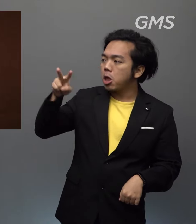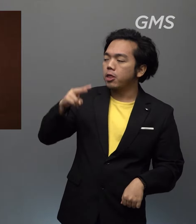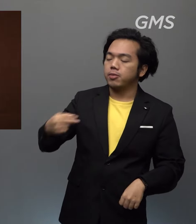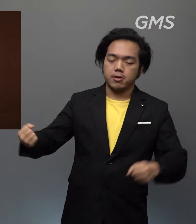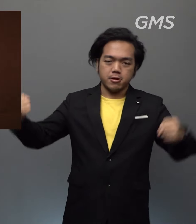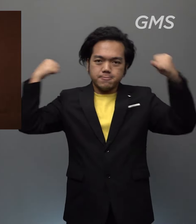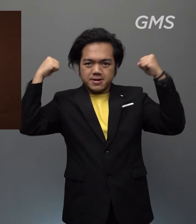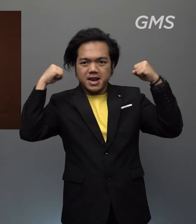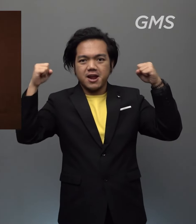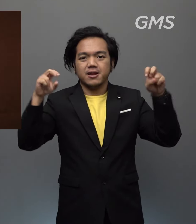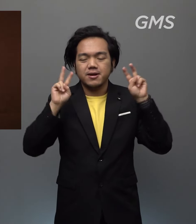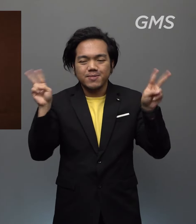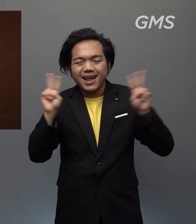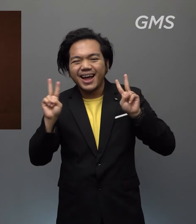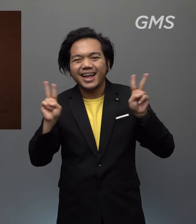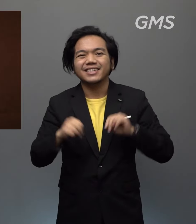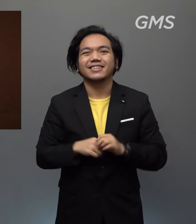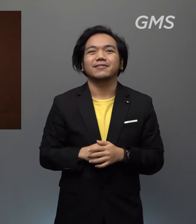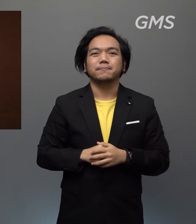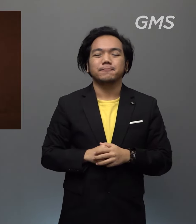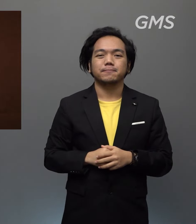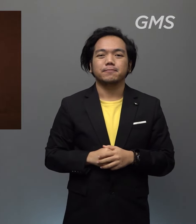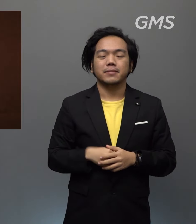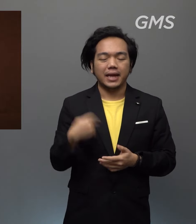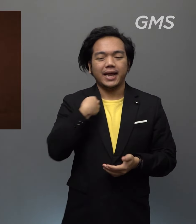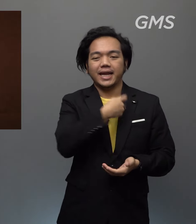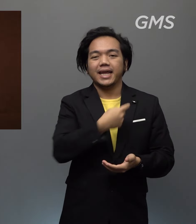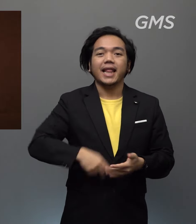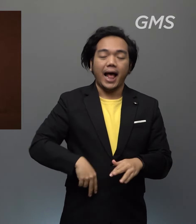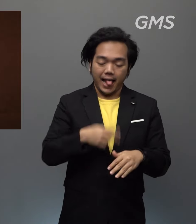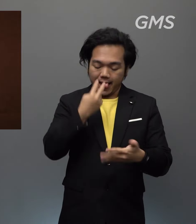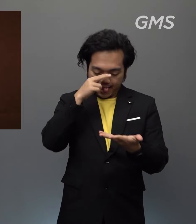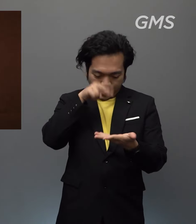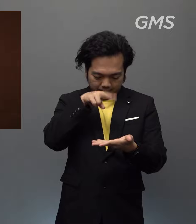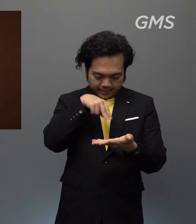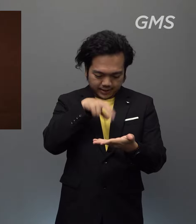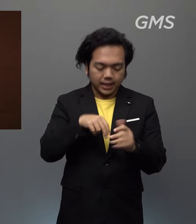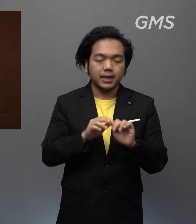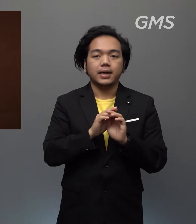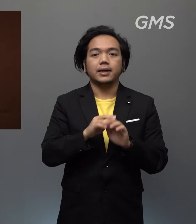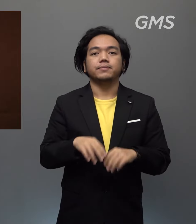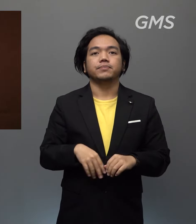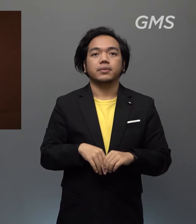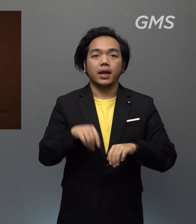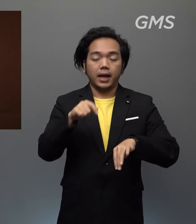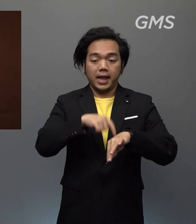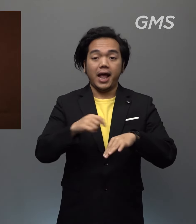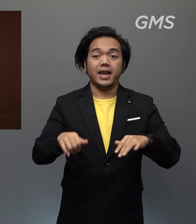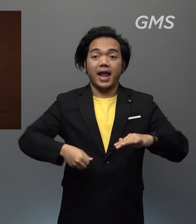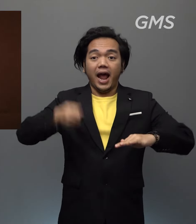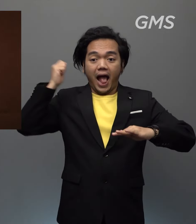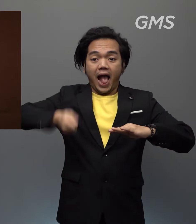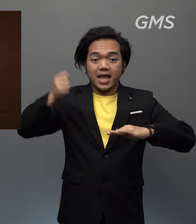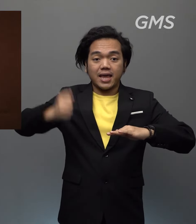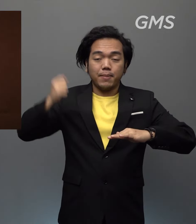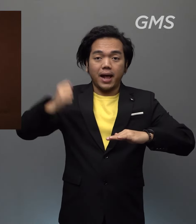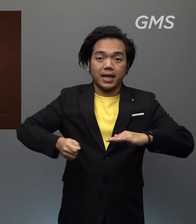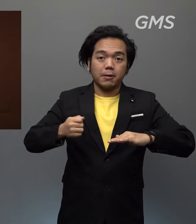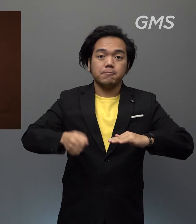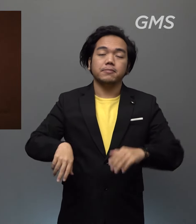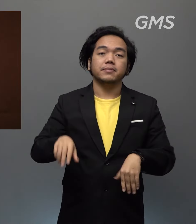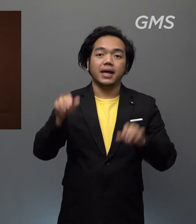buka bersama-sama di dalam kitab Hakim-Hakim pasal yang ke-6, ayat yang pertama sampai dengan ayat yang ke-11.